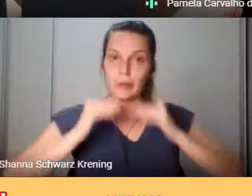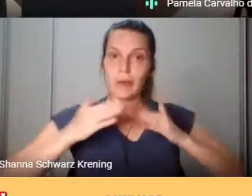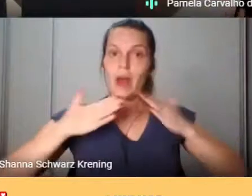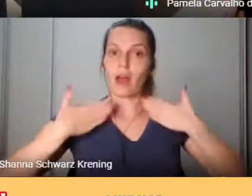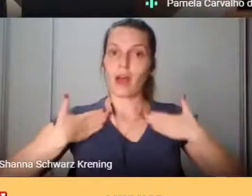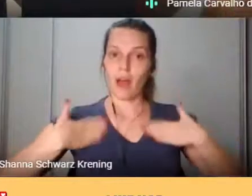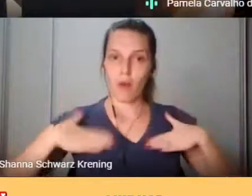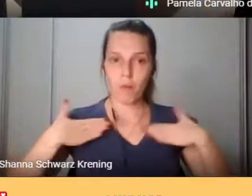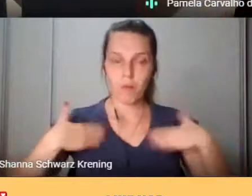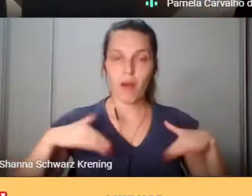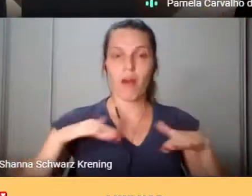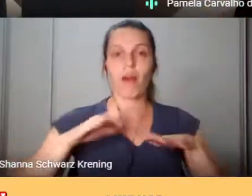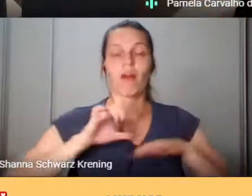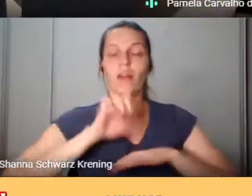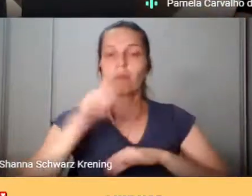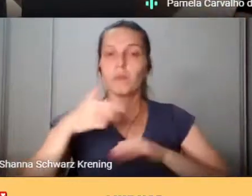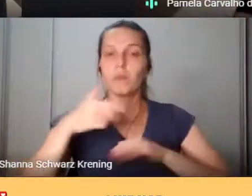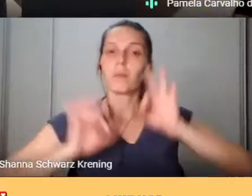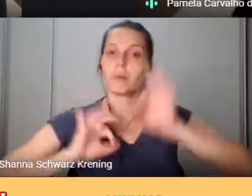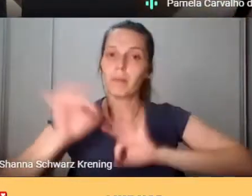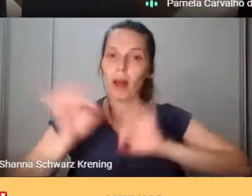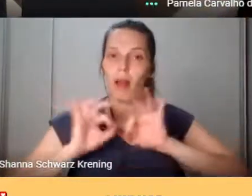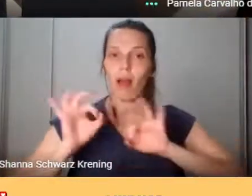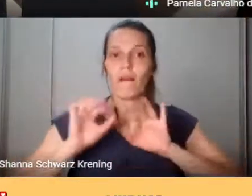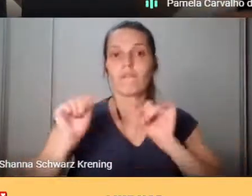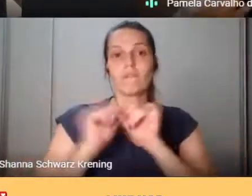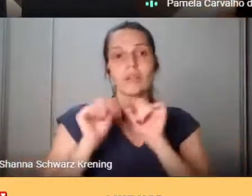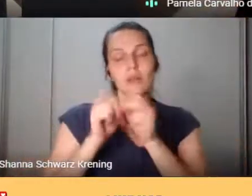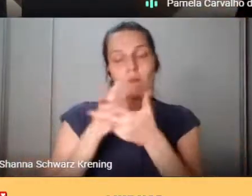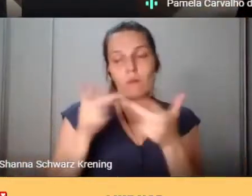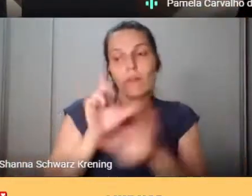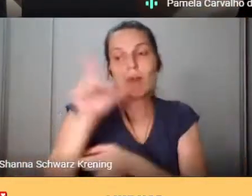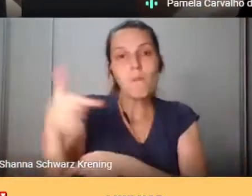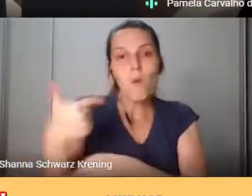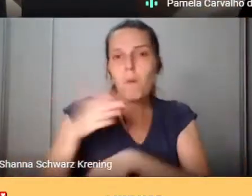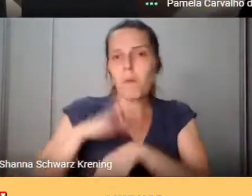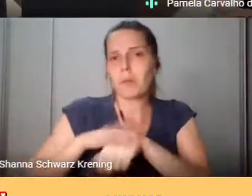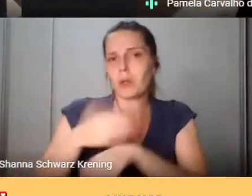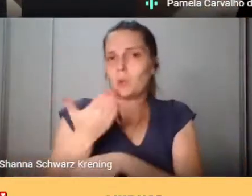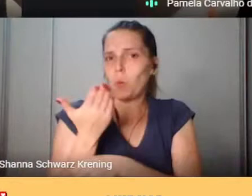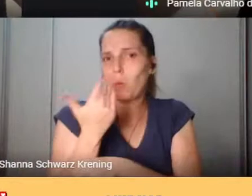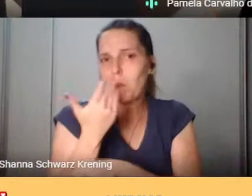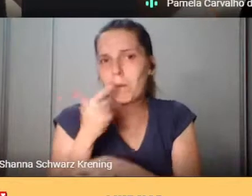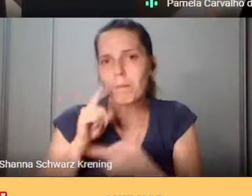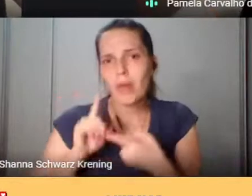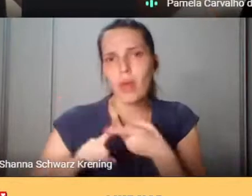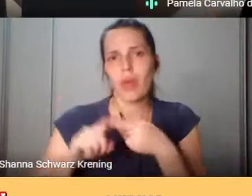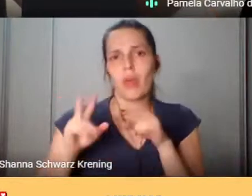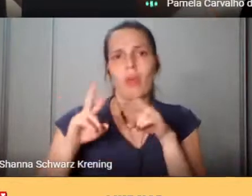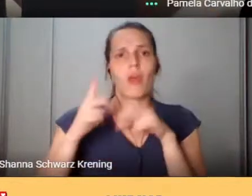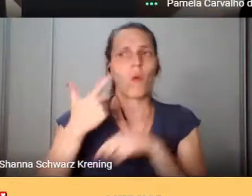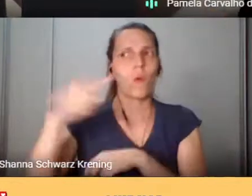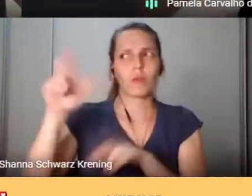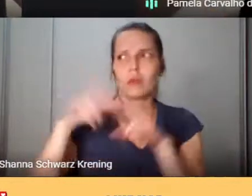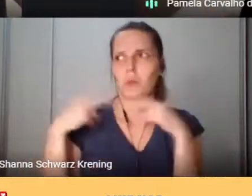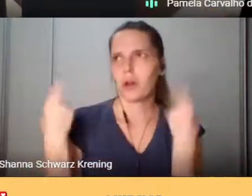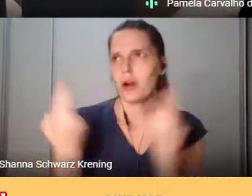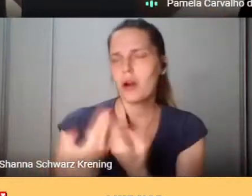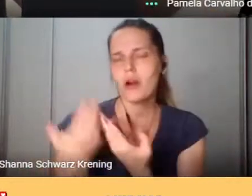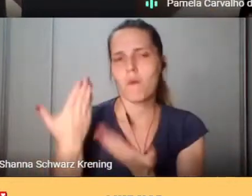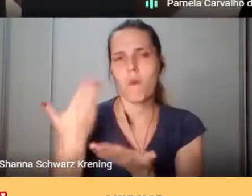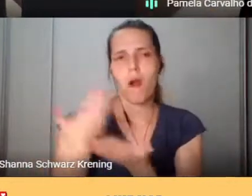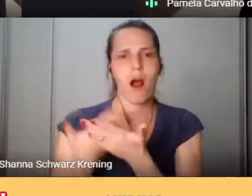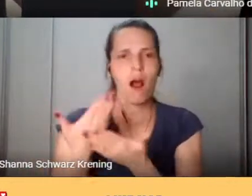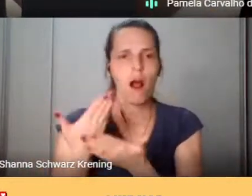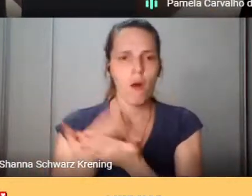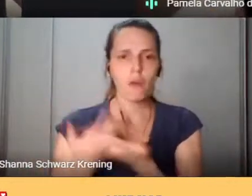né? Seja ao momento da minha refeição, ou seja, partir para outra reunião ou para uma aula, né? Mas eu acho que